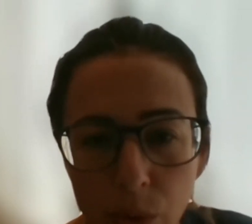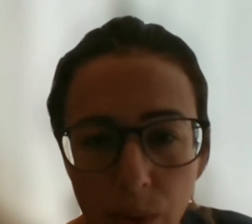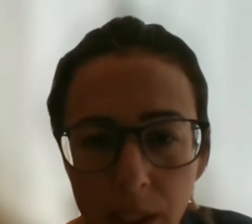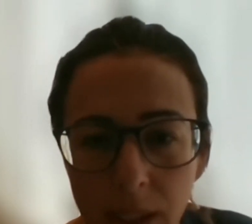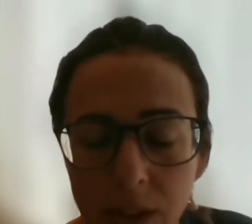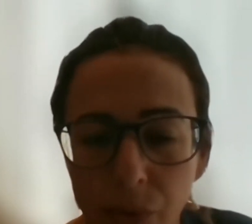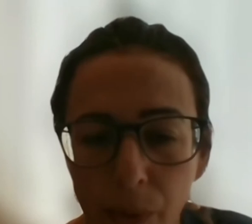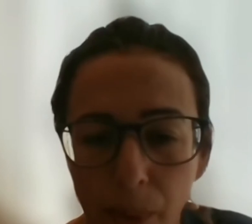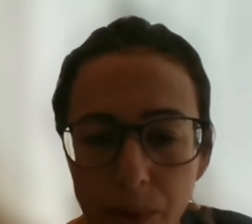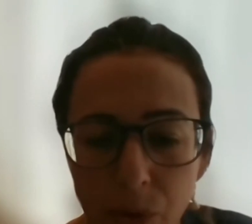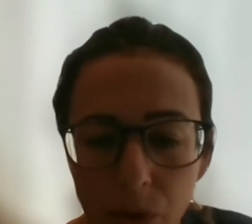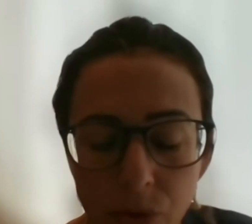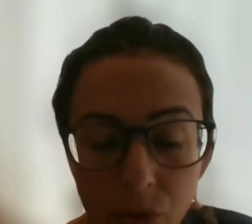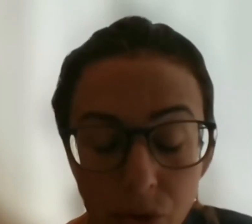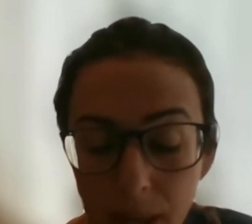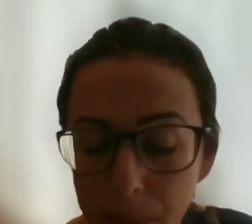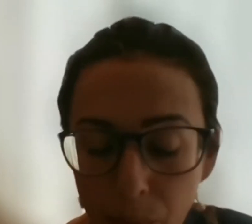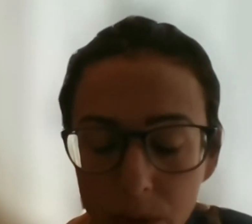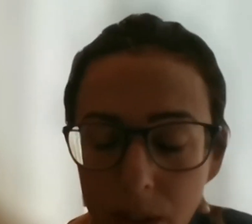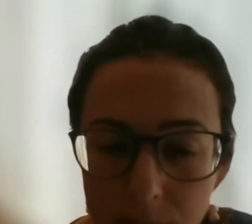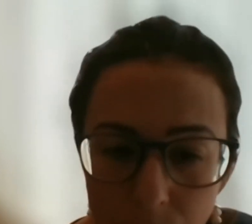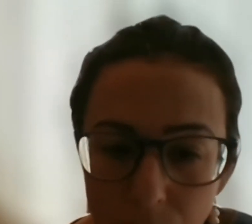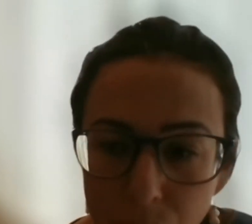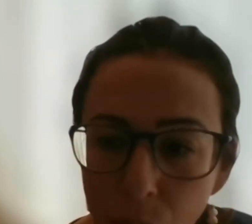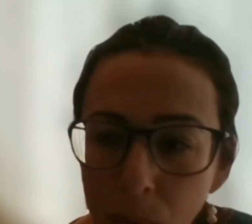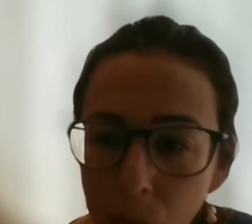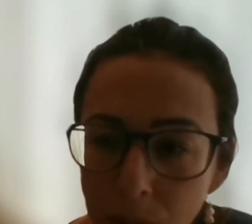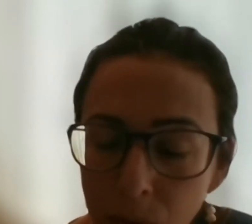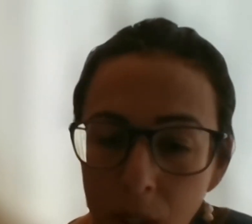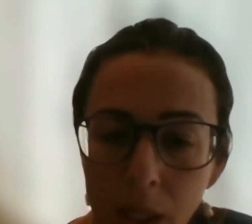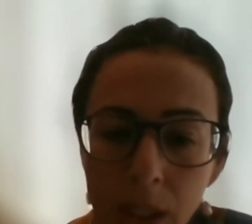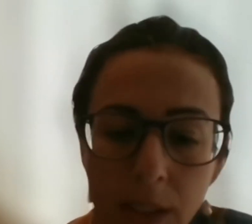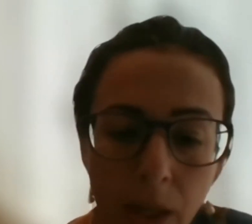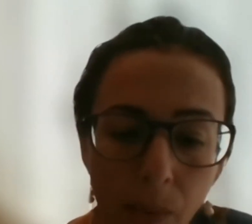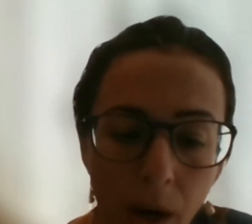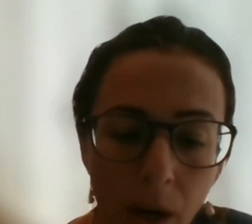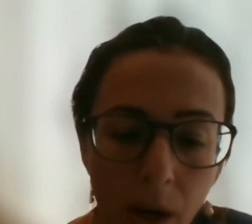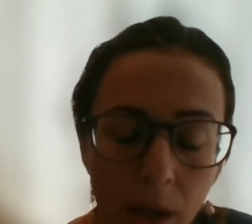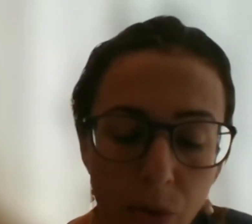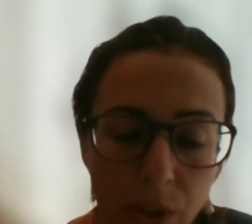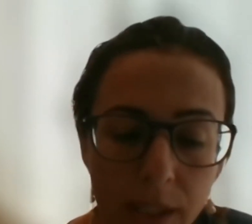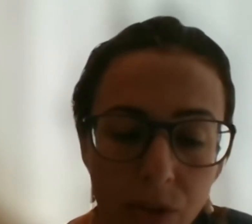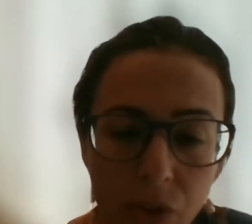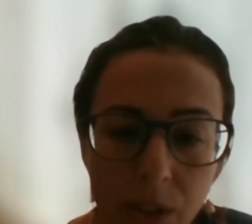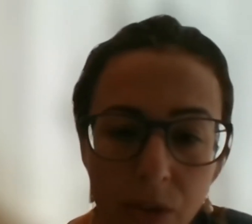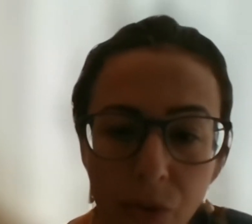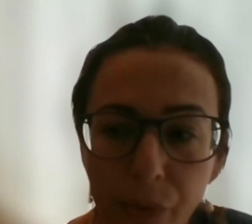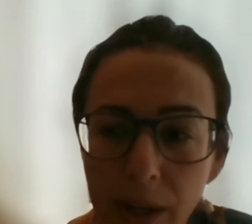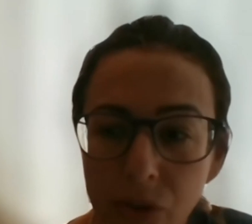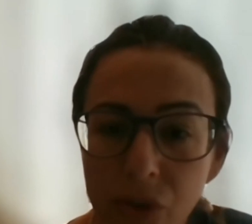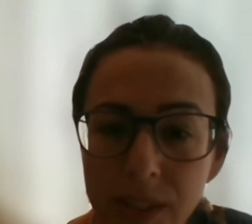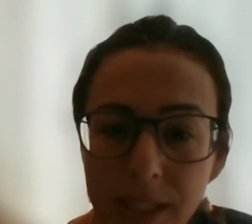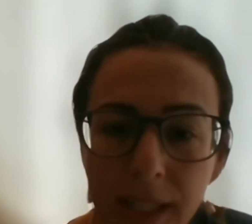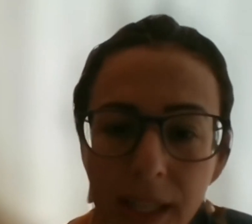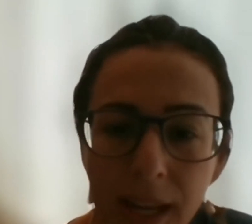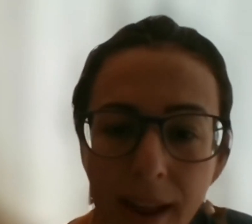do INES foi uma pessoa de extrema importância, nos ajudou muito. Então, gostaria de dizer que